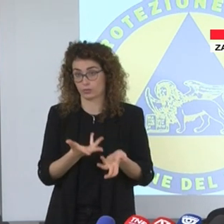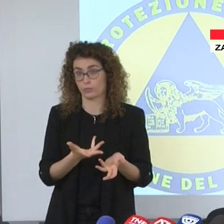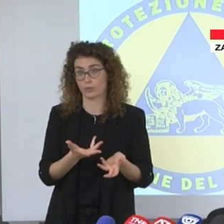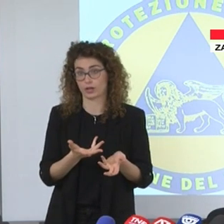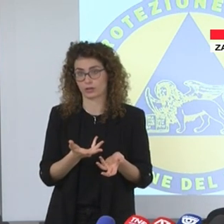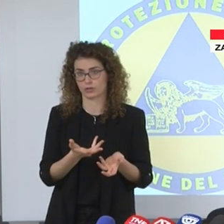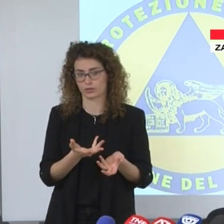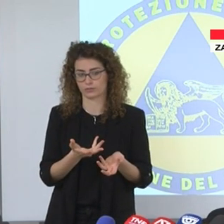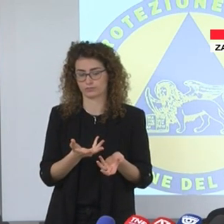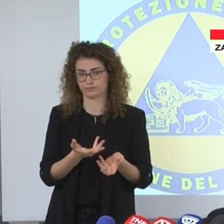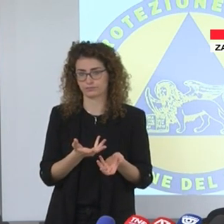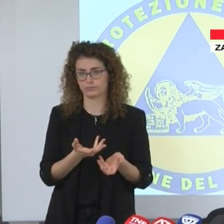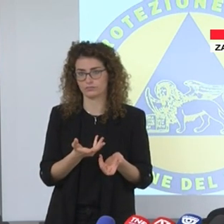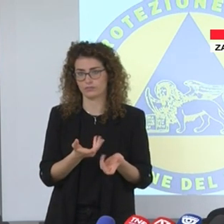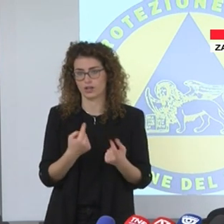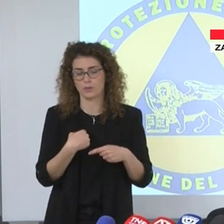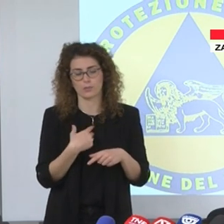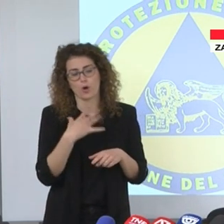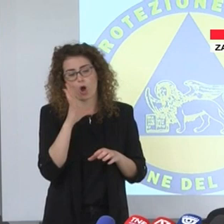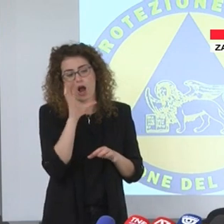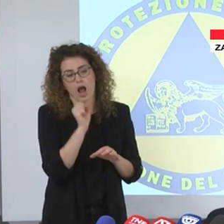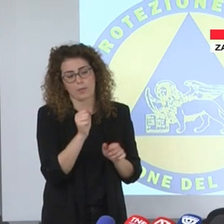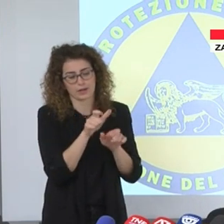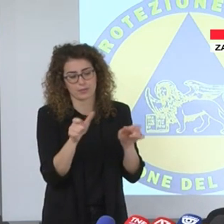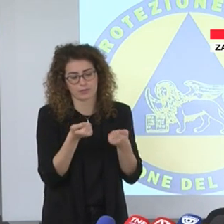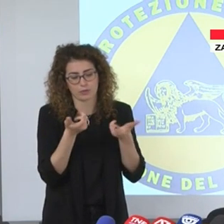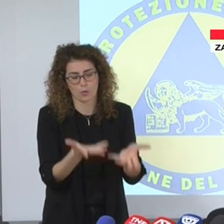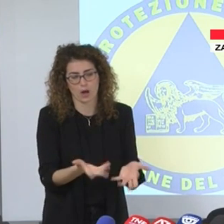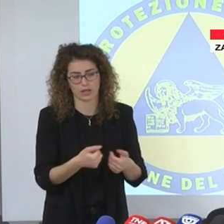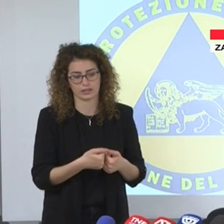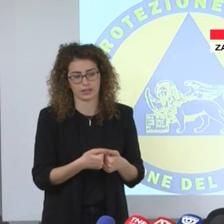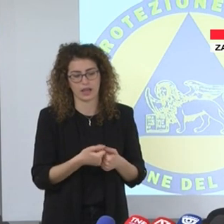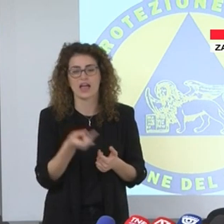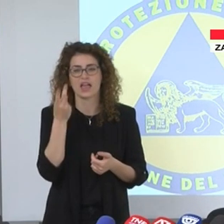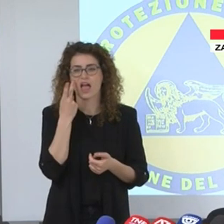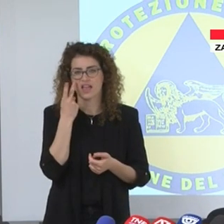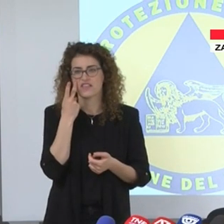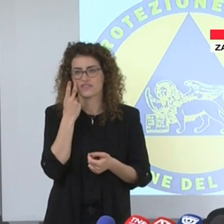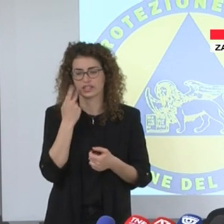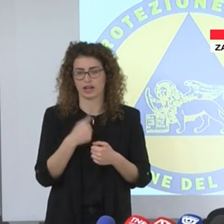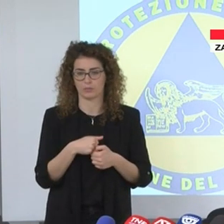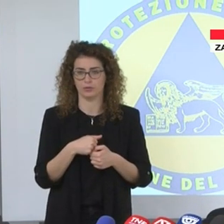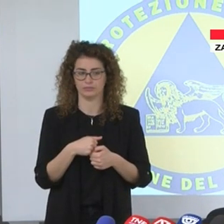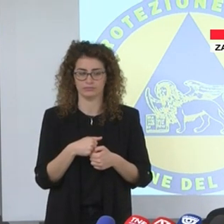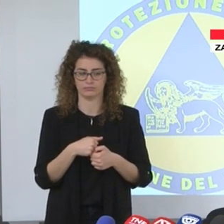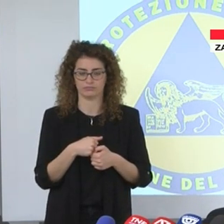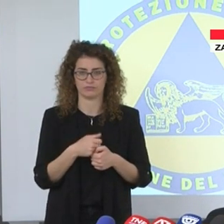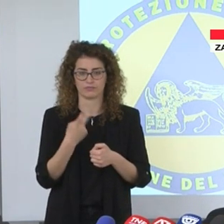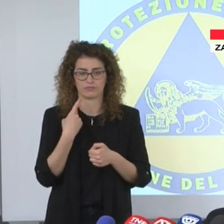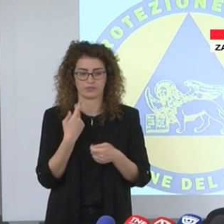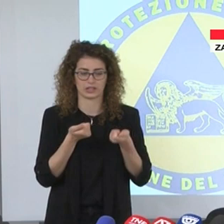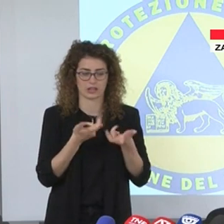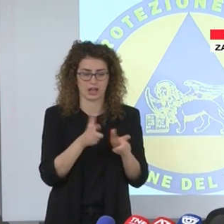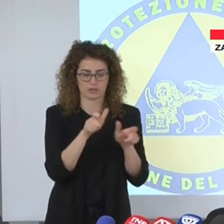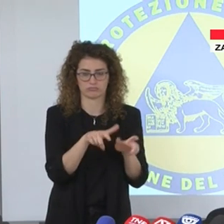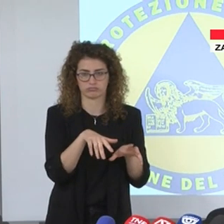sulla corte, così sostanzialmente per capire di quante persone stiamo parlando, che proviamo a capire se riusciamo ad estrapolare qualche dato,